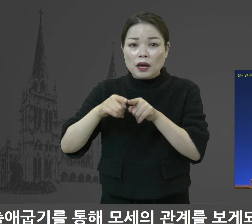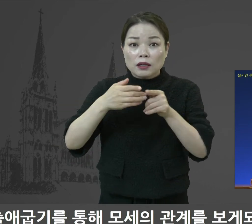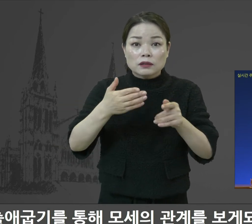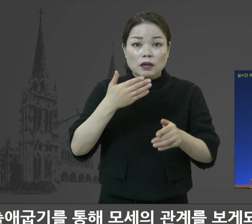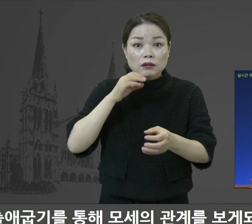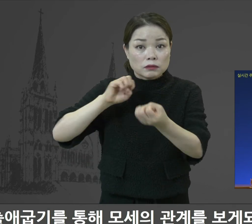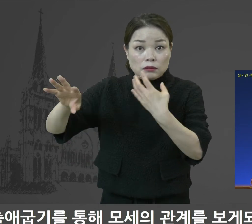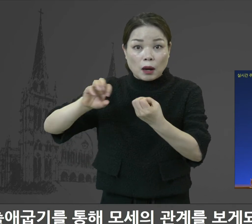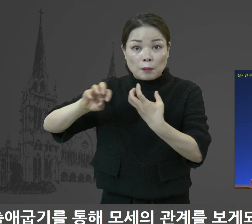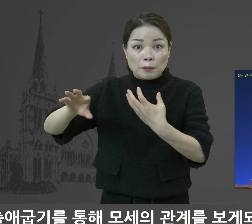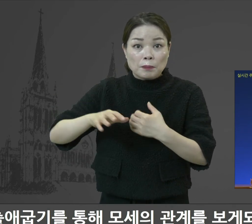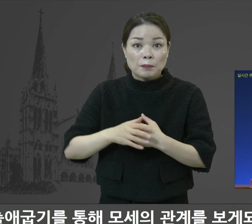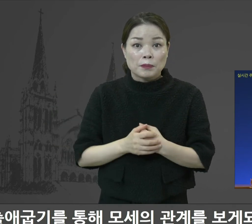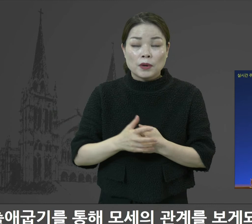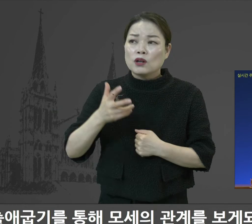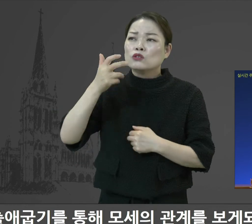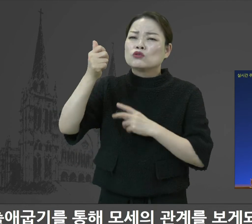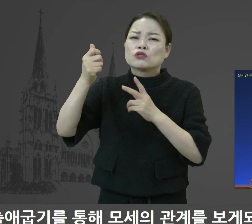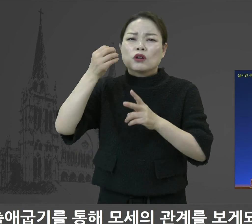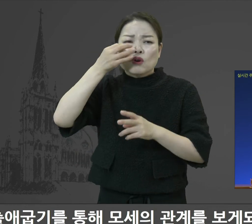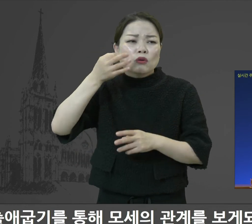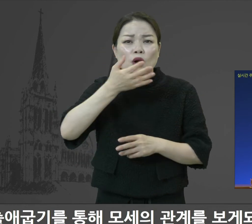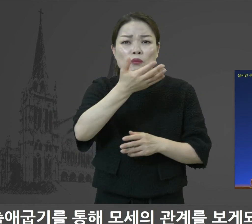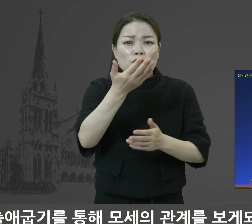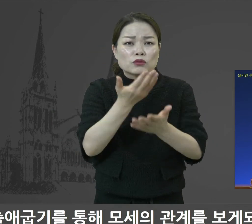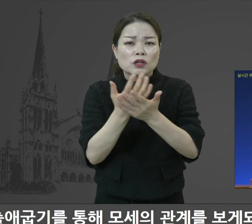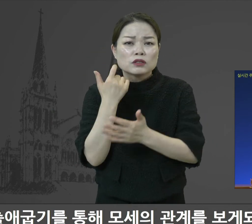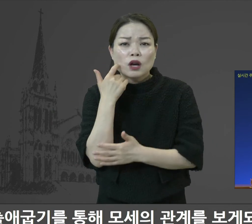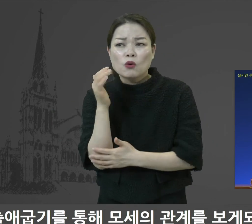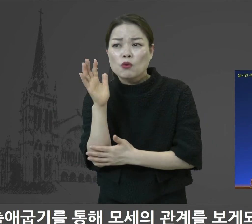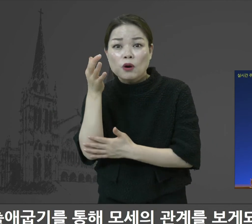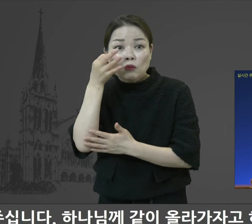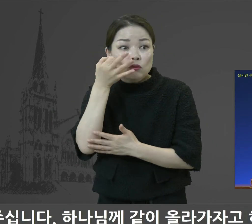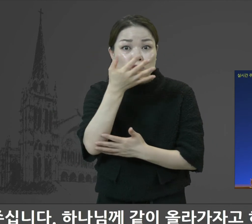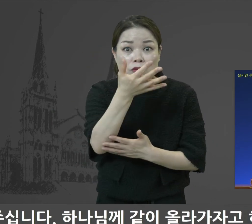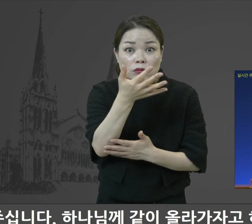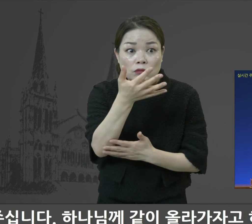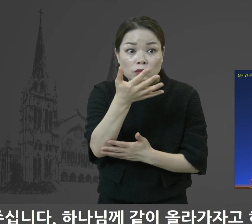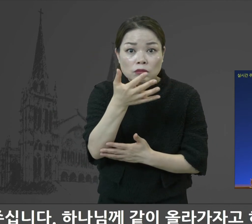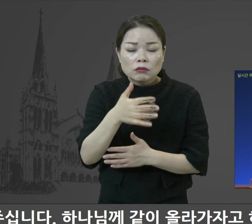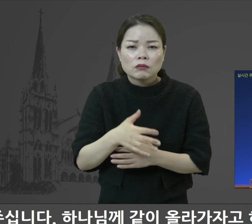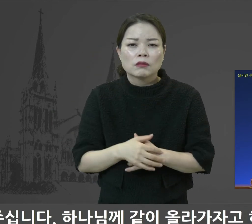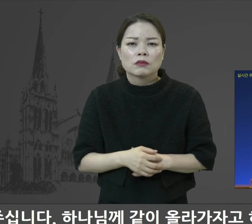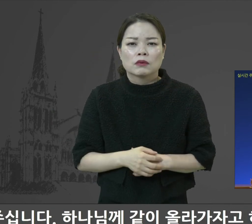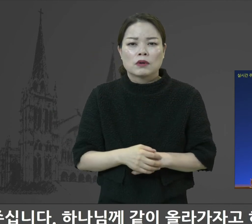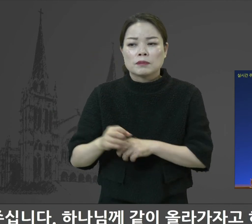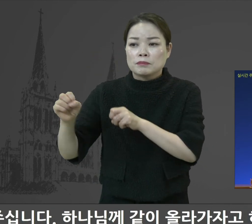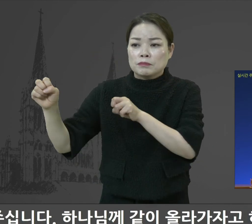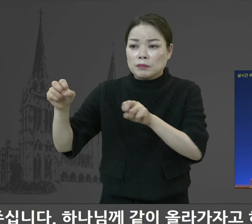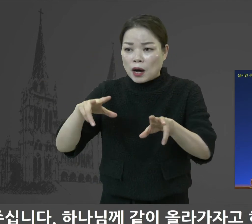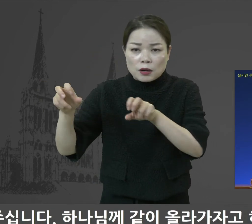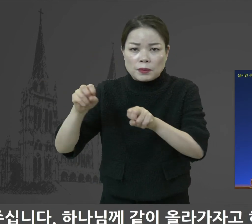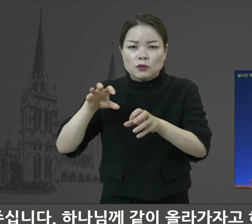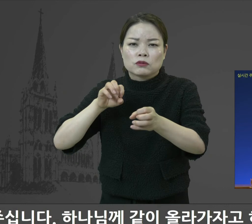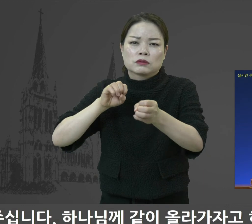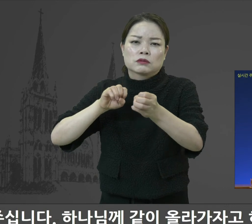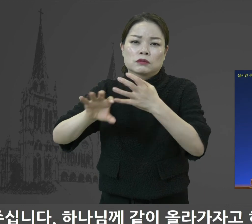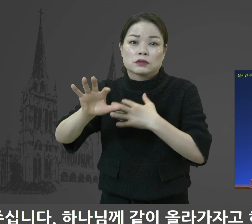올라가겠다. 주여 영광을 보여주시옵소서. 그래, 보여준다. 얼마나 빨리 응답하시는 줄